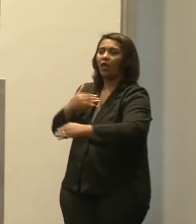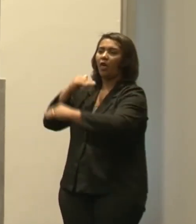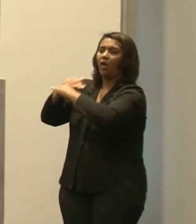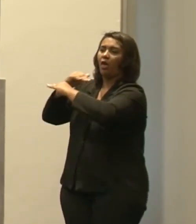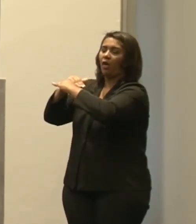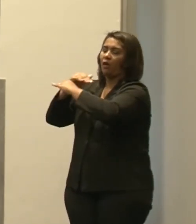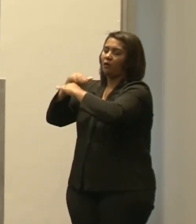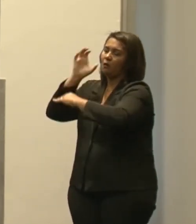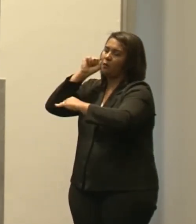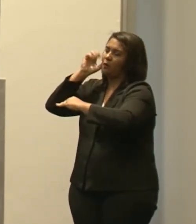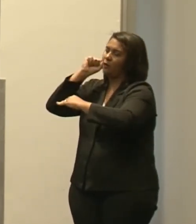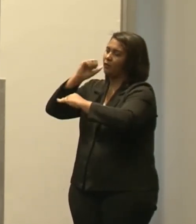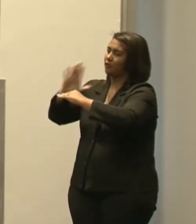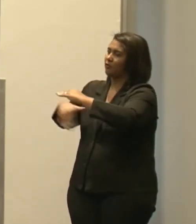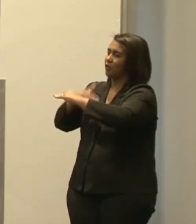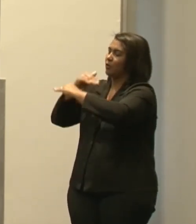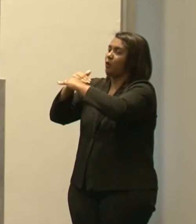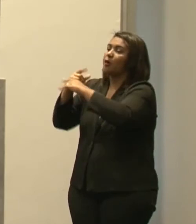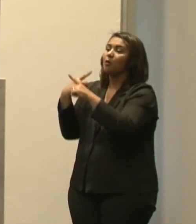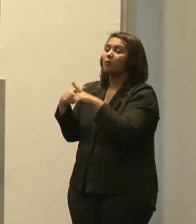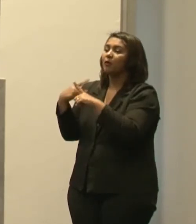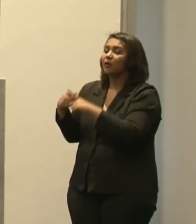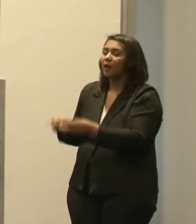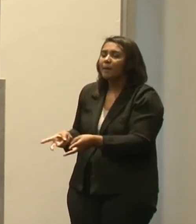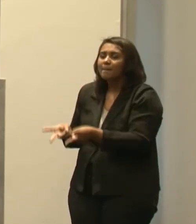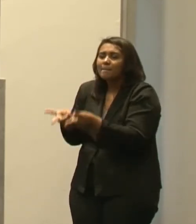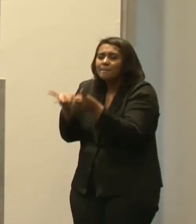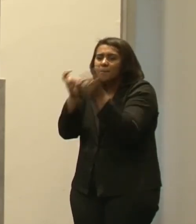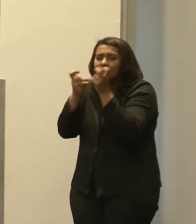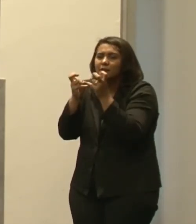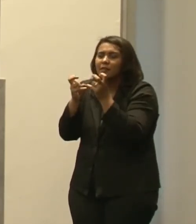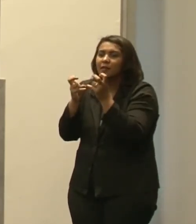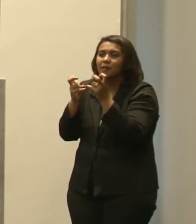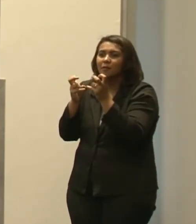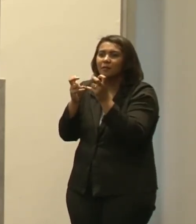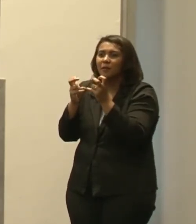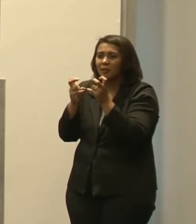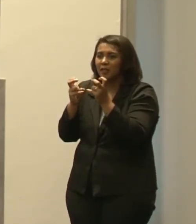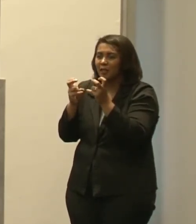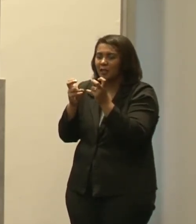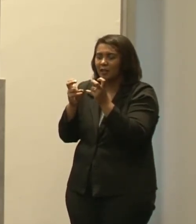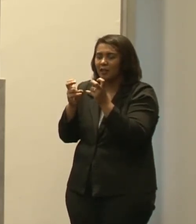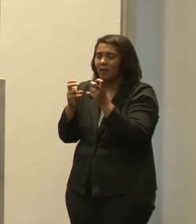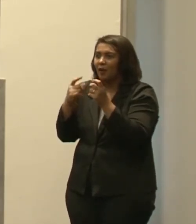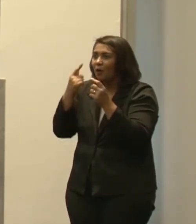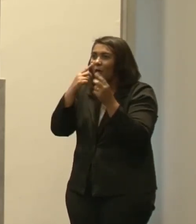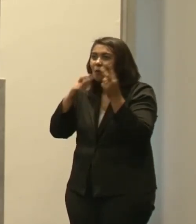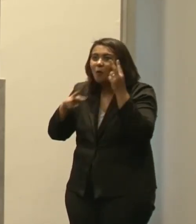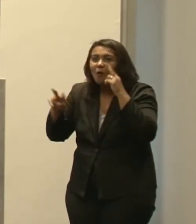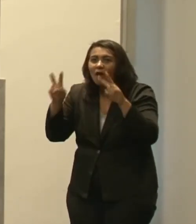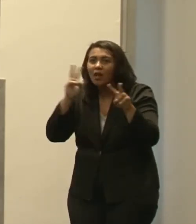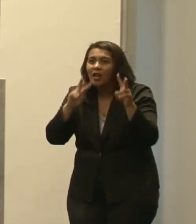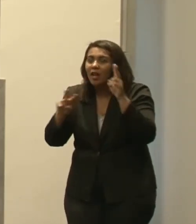do ouvinte, porque ele percebia, já que o olhar dele era muito mais